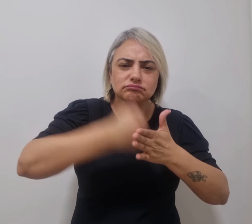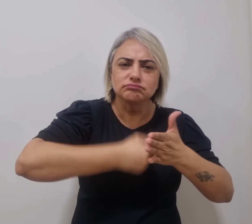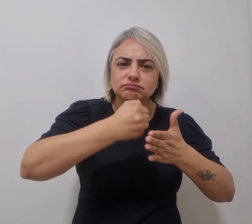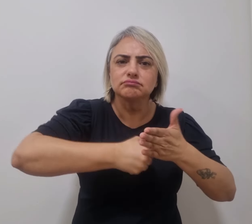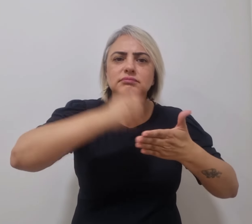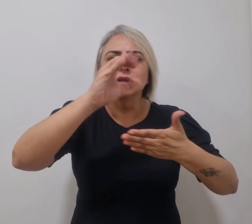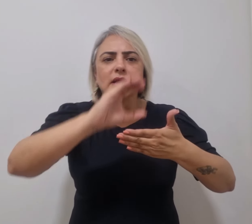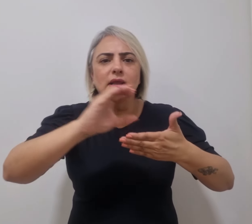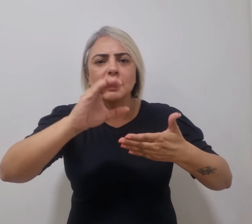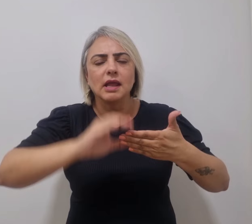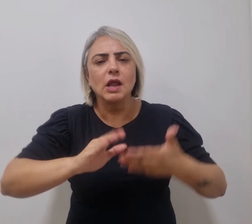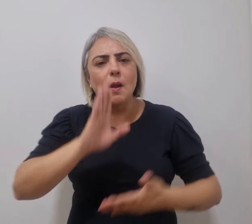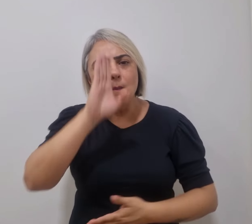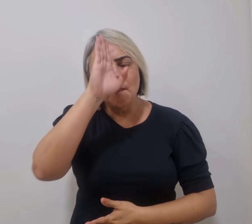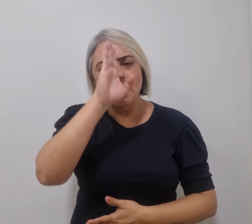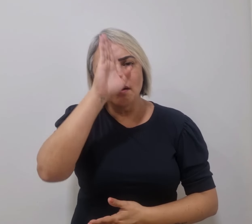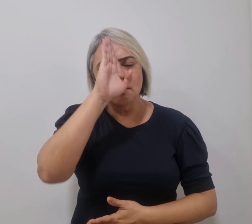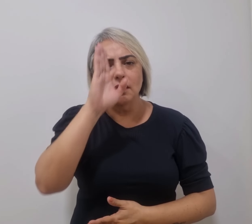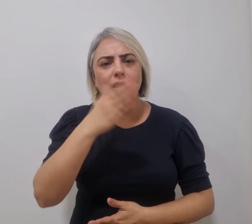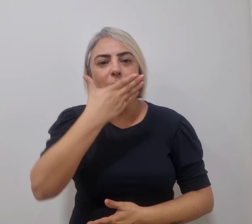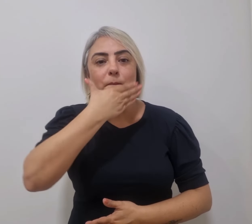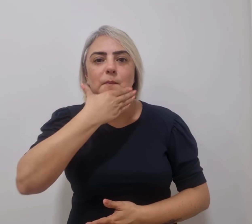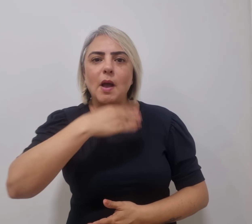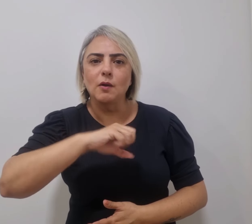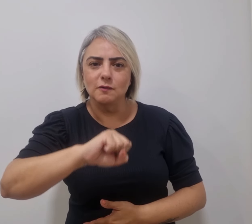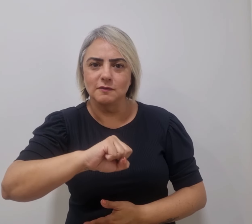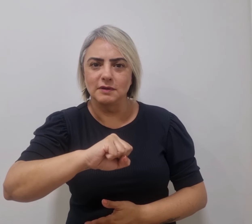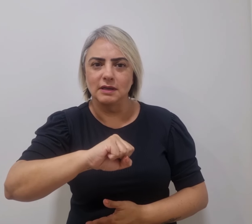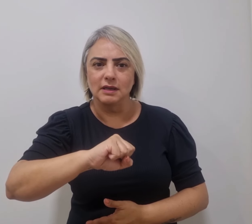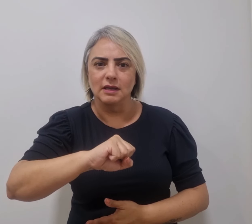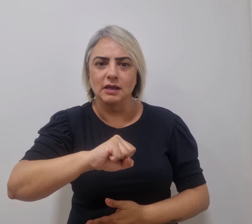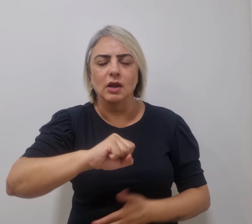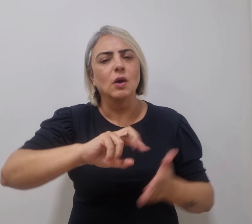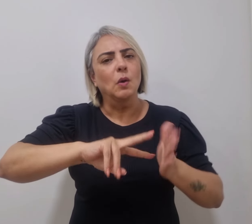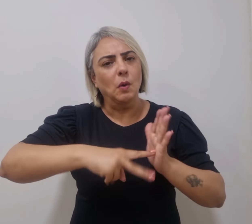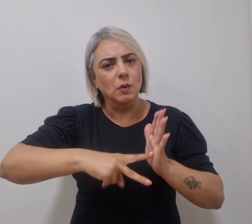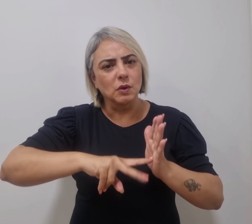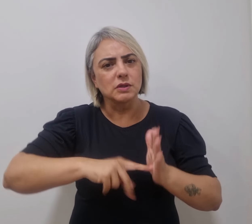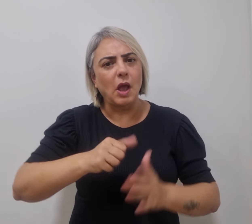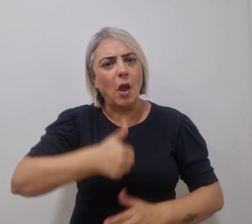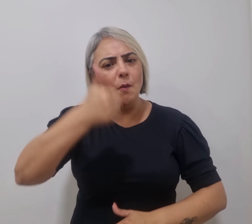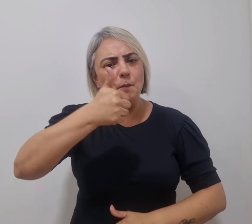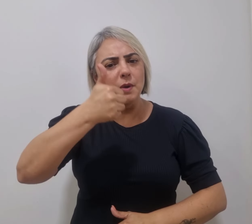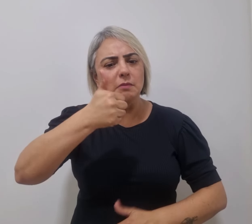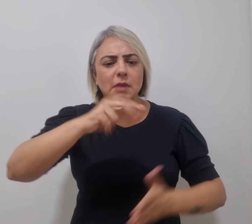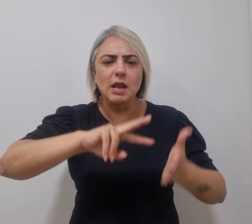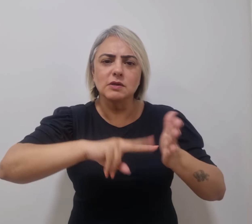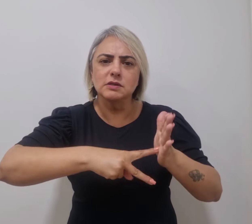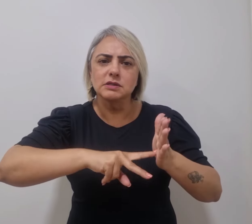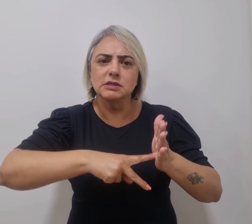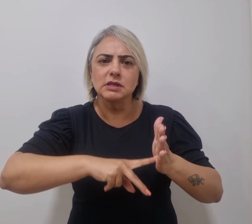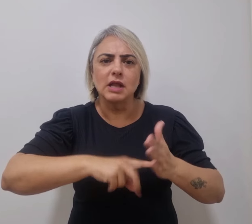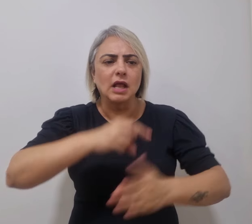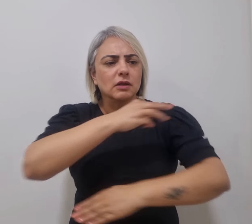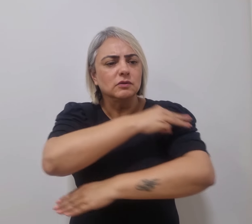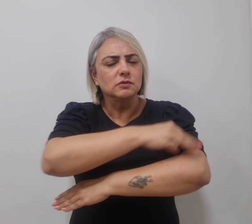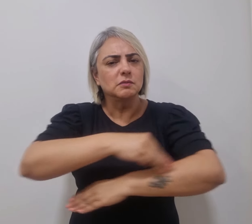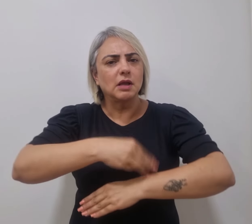e nos princípios de Paulo Freire. O Simpro é o primeiro sindicato do Magistério Público do